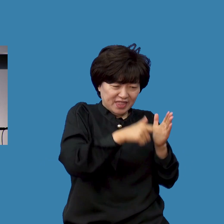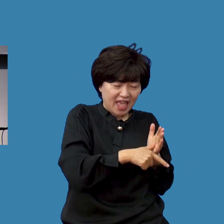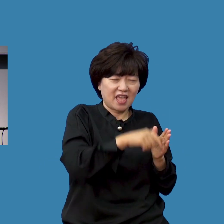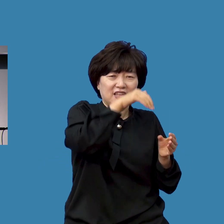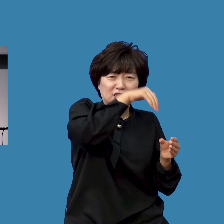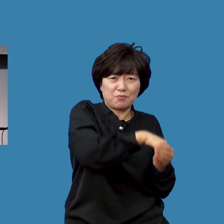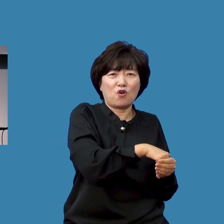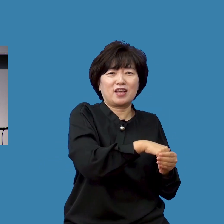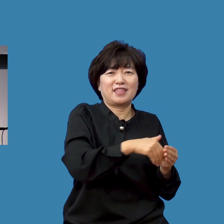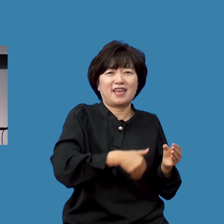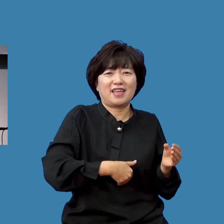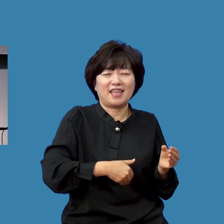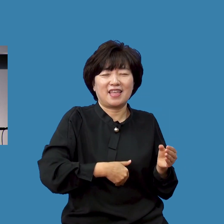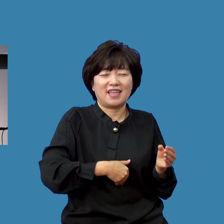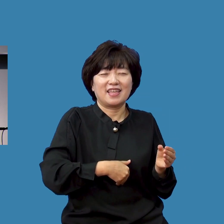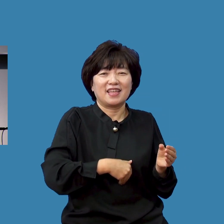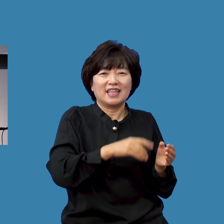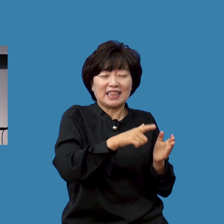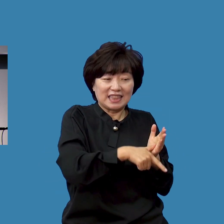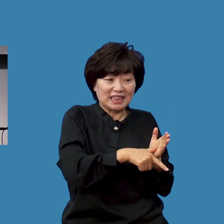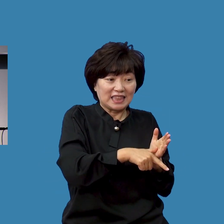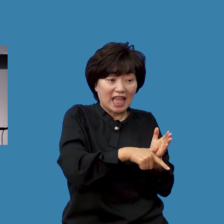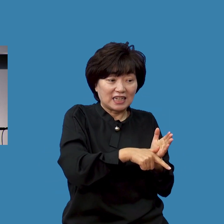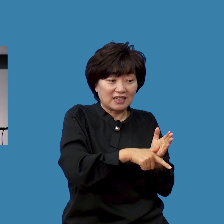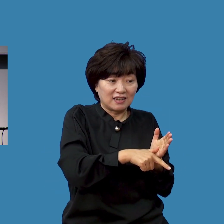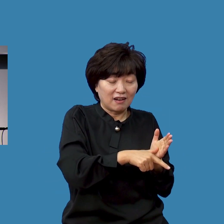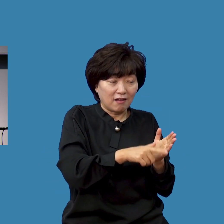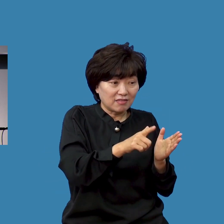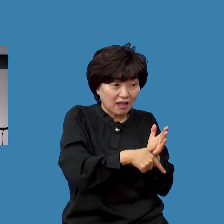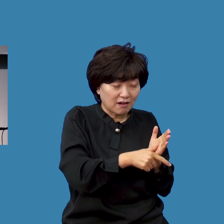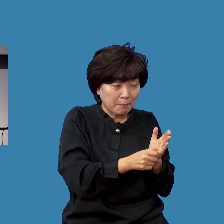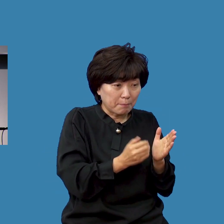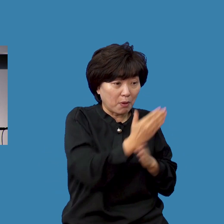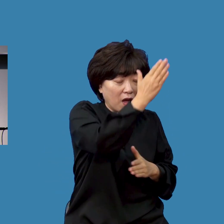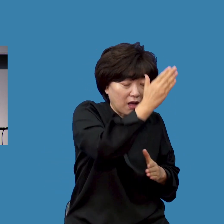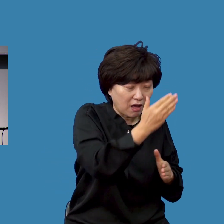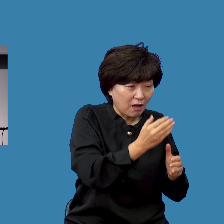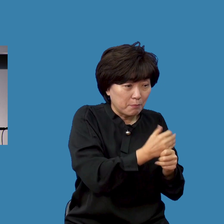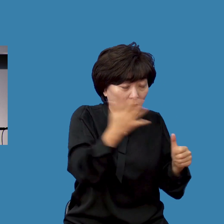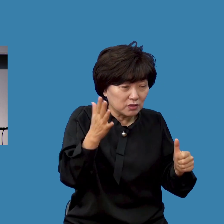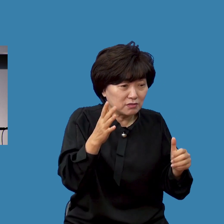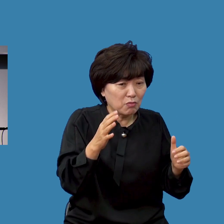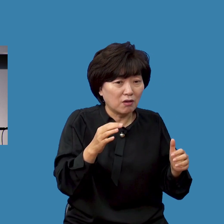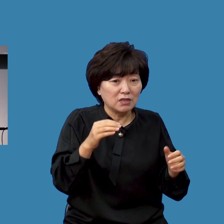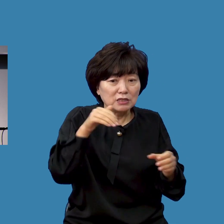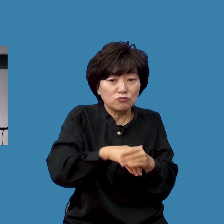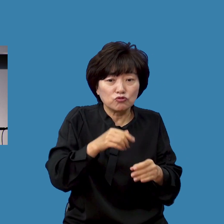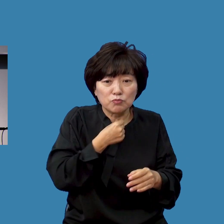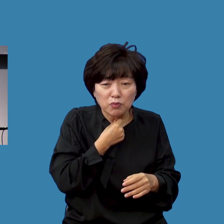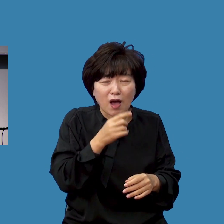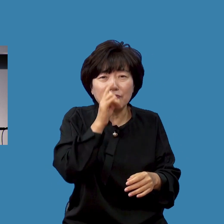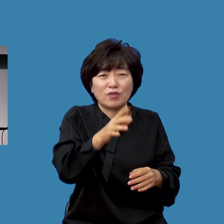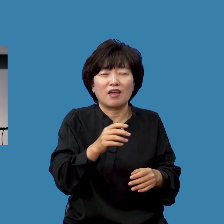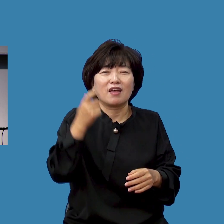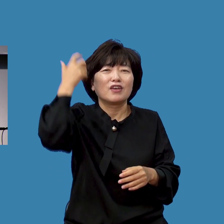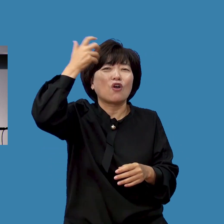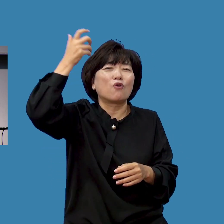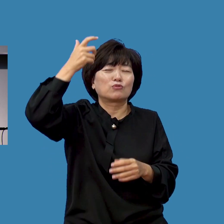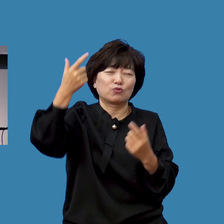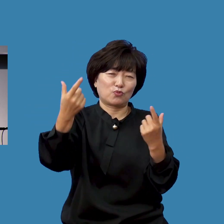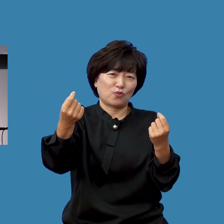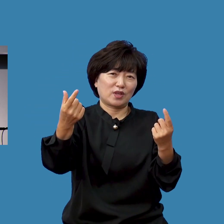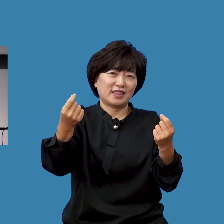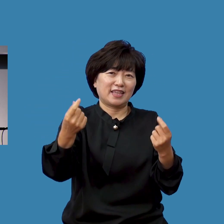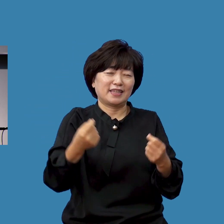이럴 수 있는 게 아니라는 거예요. 심어야 될 때가 있어요. 그 때를 놓치고 나면 그 다음에는 심고 싶어도 심을 수가